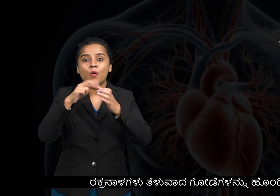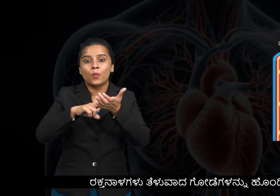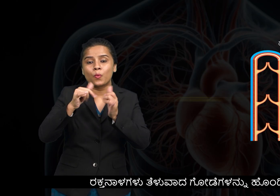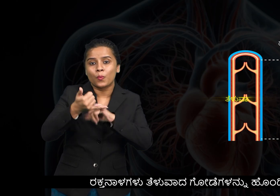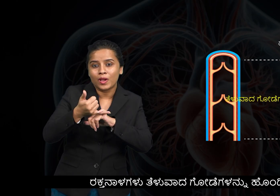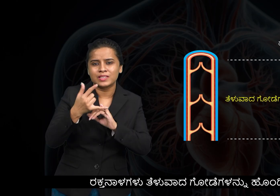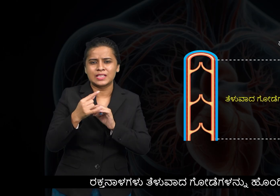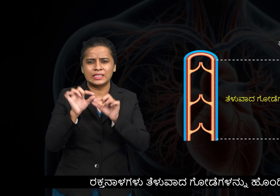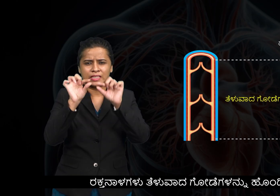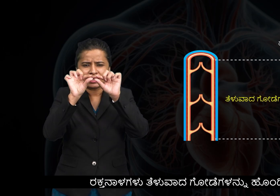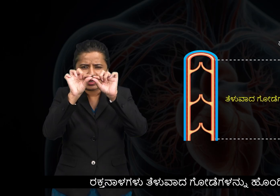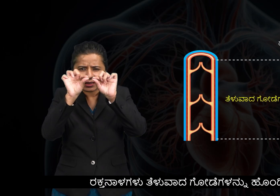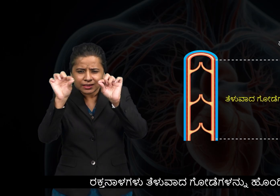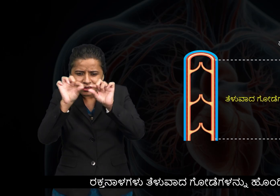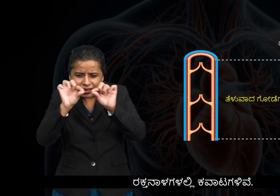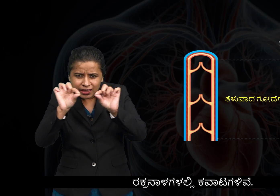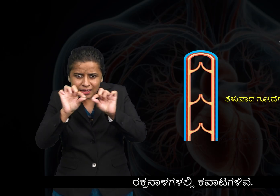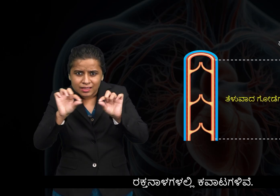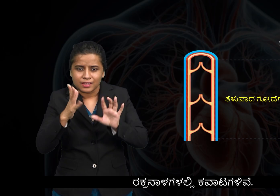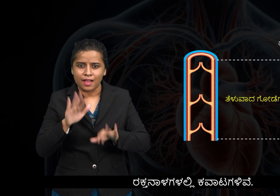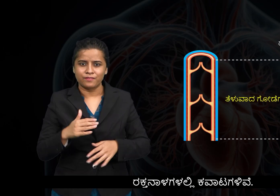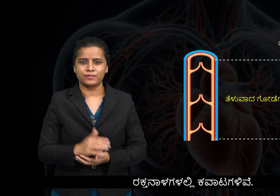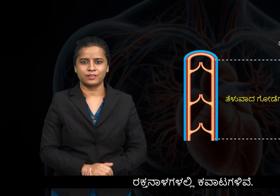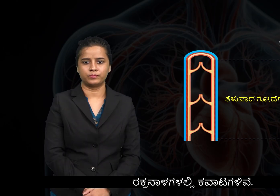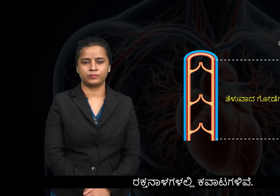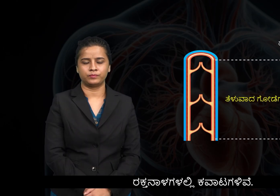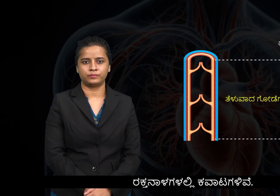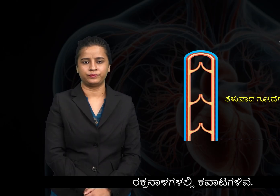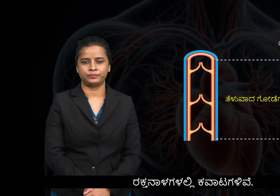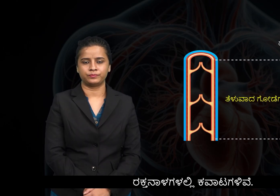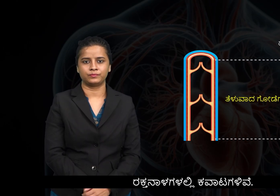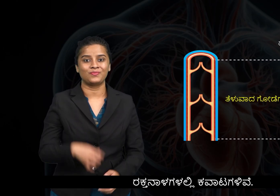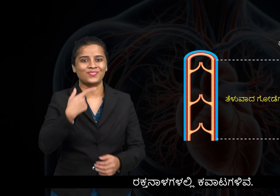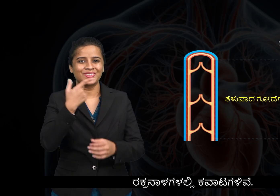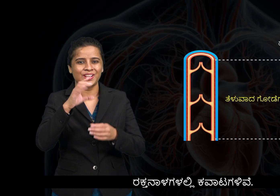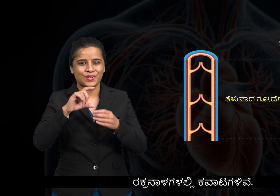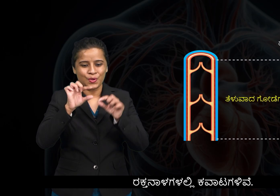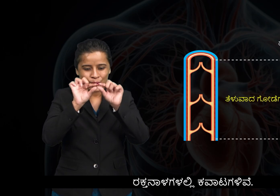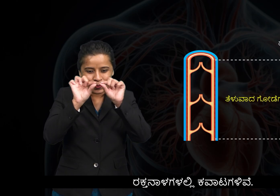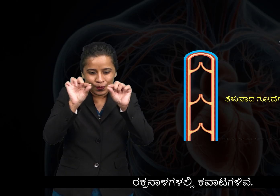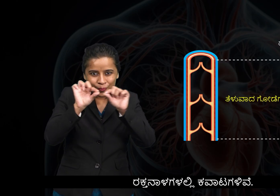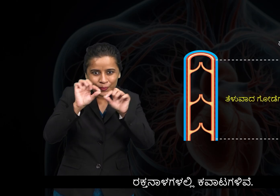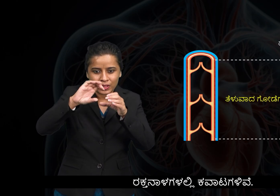ರಕ್ತನಾಳಗಳು ತೆಳುವಾದ ಗೋಡೆಗಳನ್ನು ಹೊಂದಿವೆ. ರಕ್ತನಾಳಗಳಲ್ಲಿ ಕವಾಟಗಳಿವೆ.